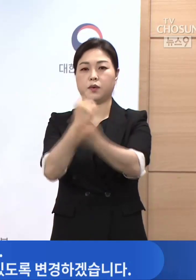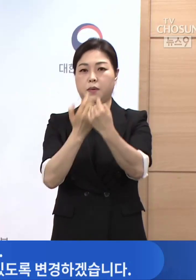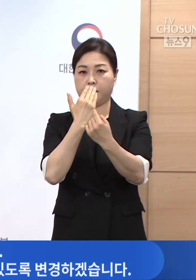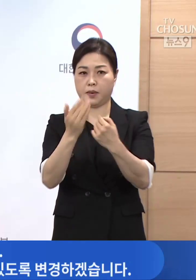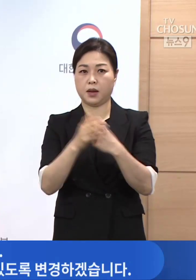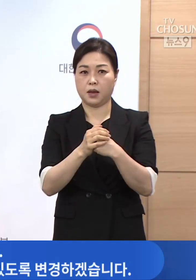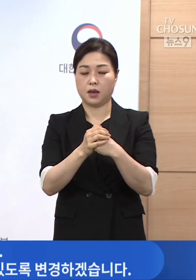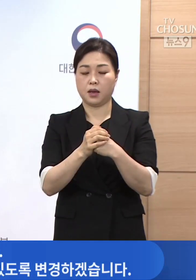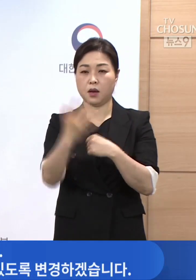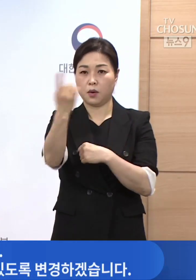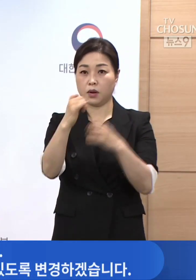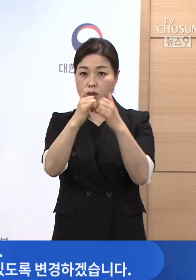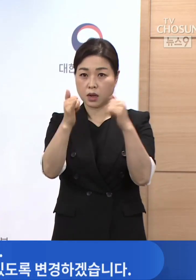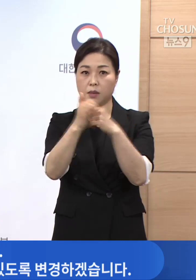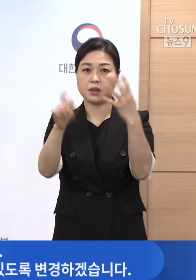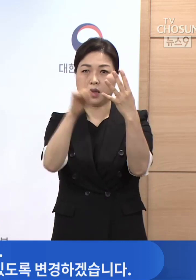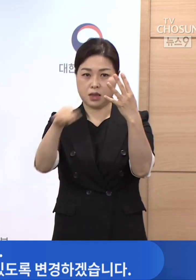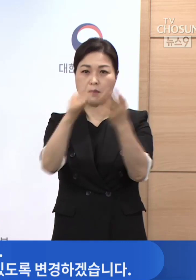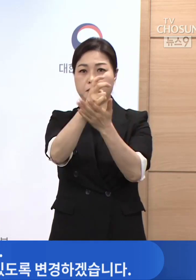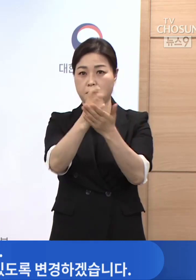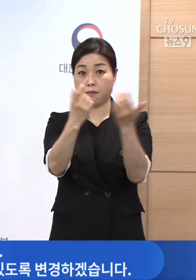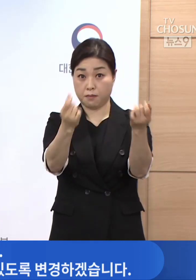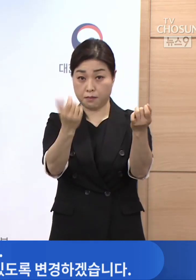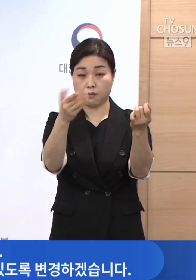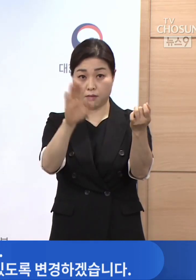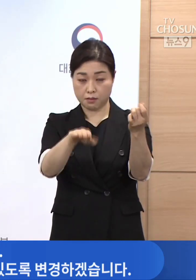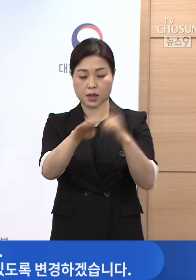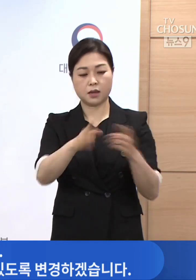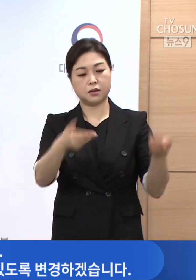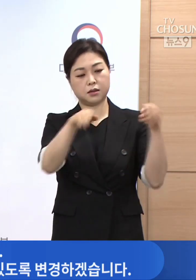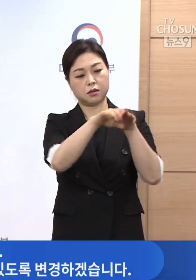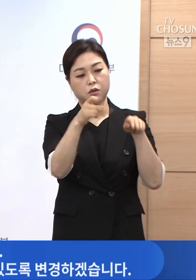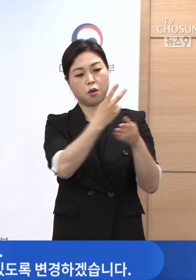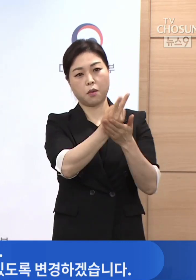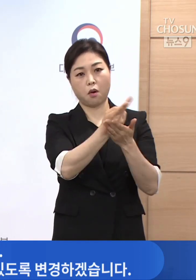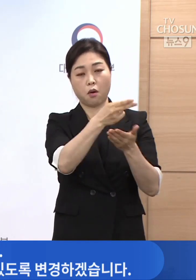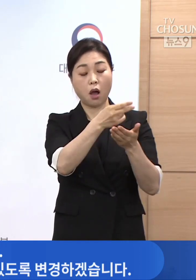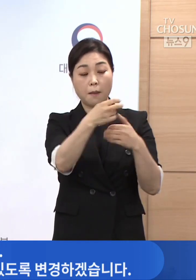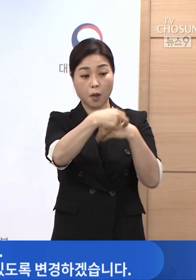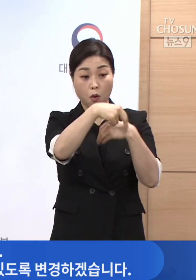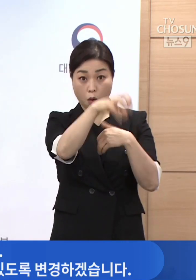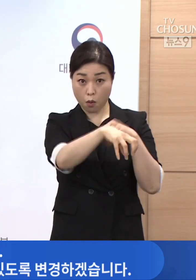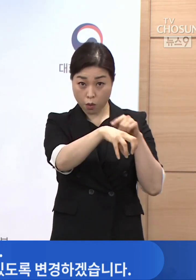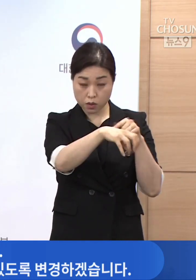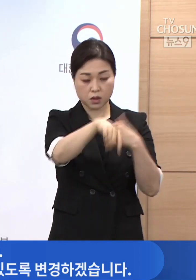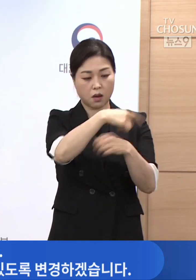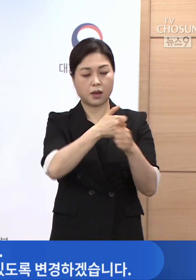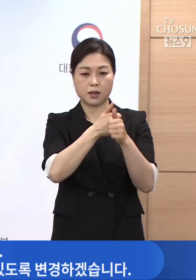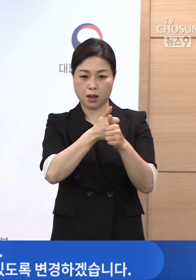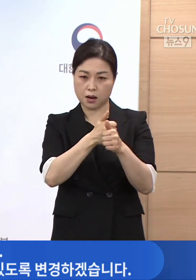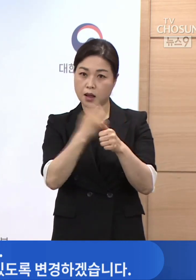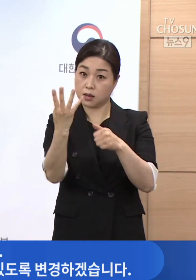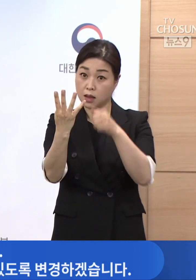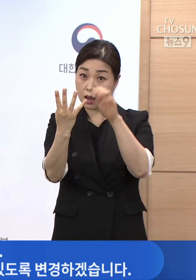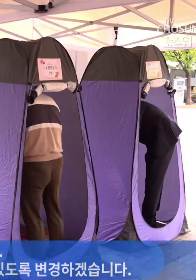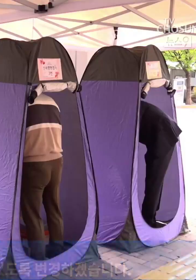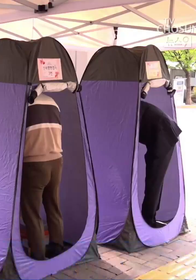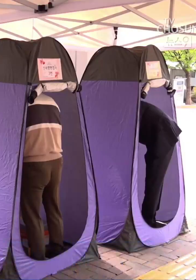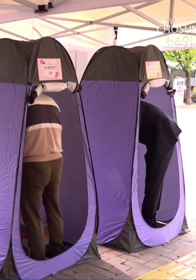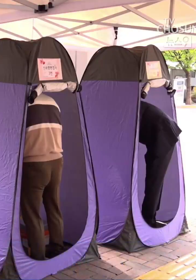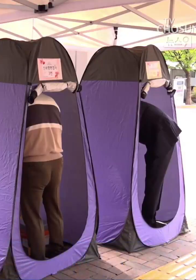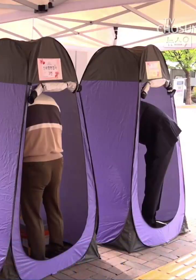4인 이내를 원칙으로 해왔습니다. 그러나 시설, 병원 여건에 따라 결정할 수 있도록